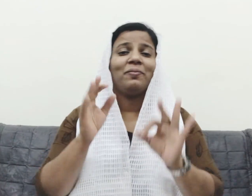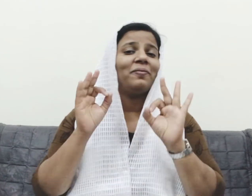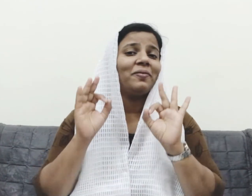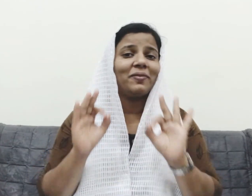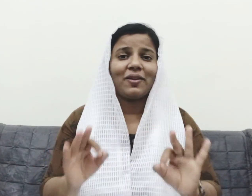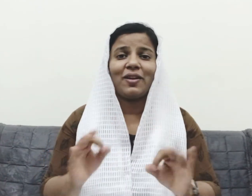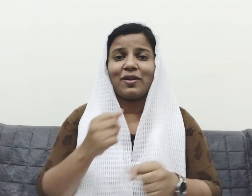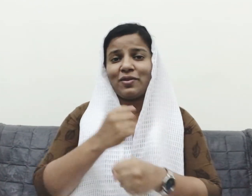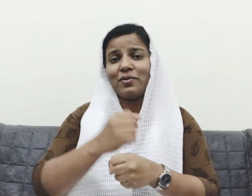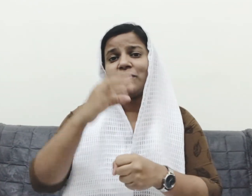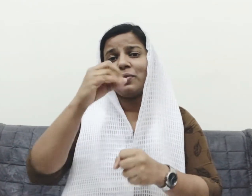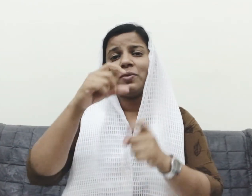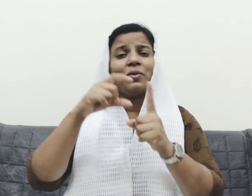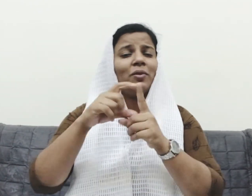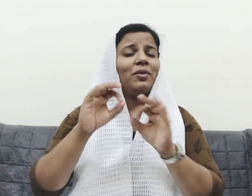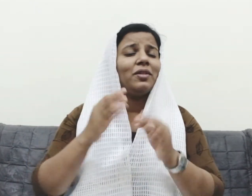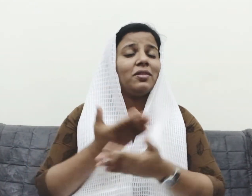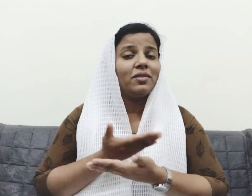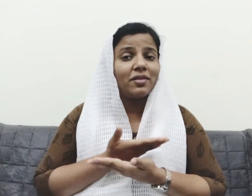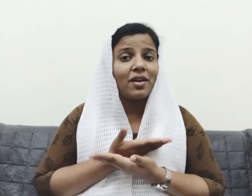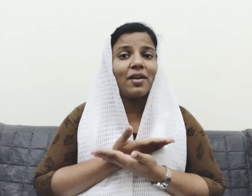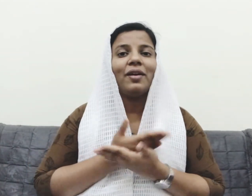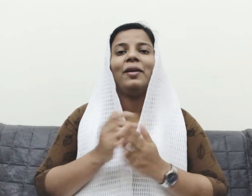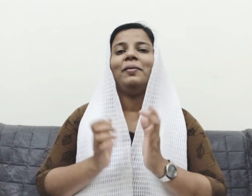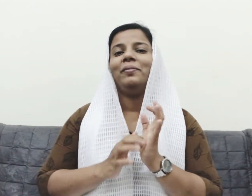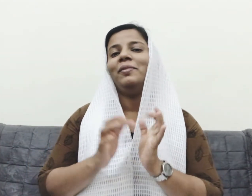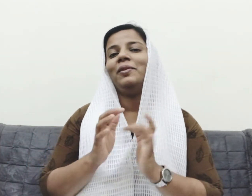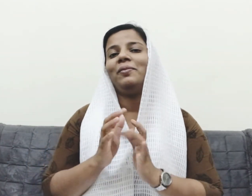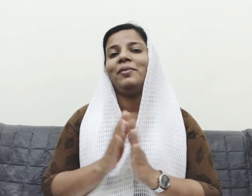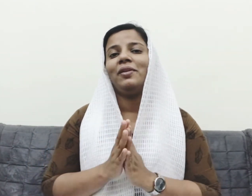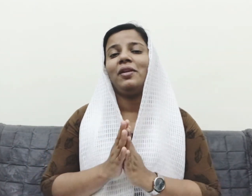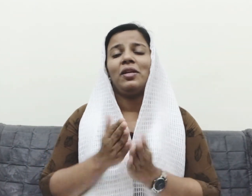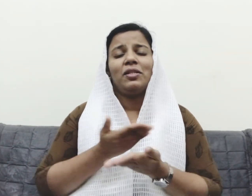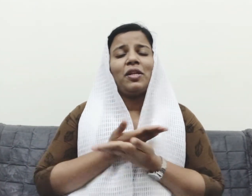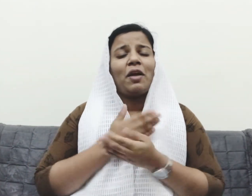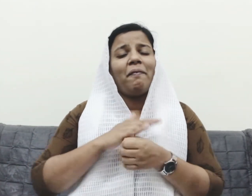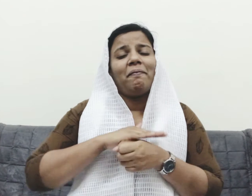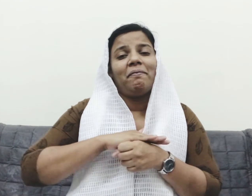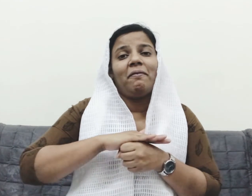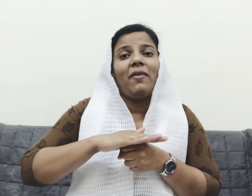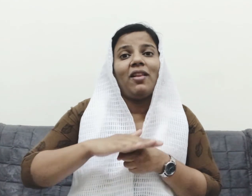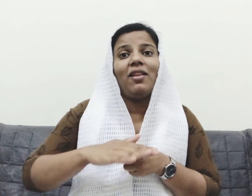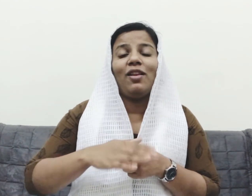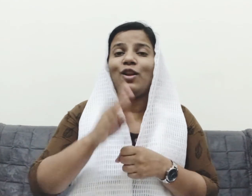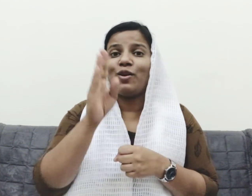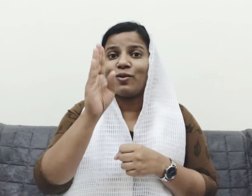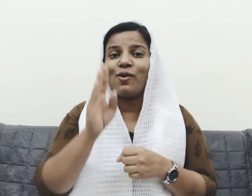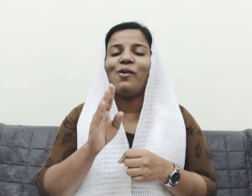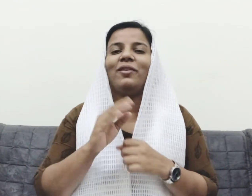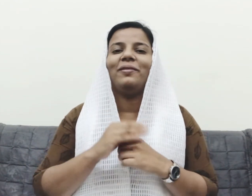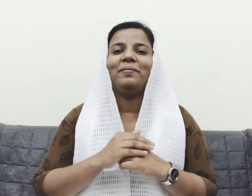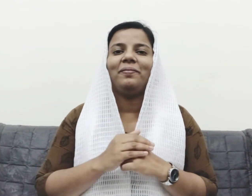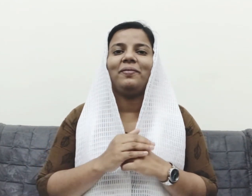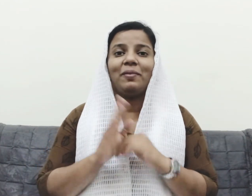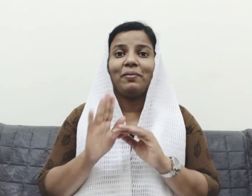പിതാവ് സ്നേഹനിധിയാണ്. സ്നേഹം കൊണ്ട് നിറഞ്ഞു നിൽക്കുന്ന ആളാണ് നമ്മുടെ കർത്താവ്, അല്ലെങ്കിൽ നമ്മുടെ